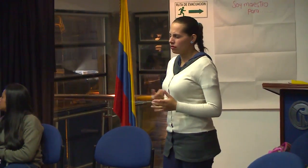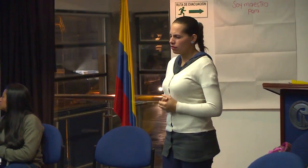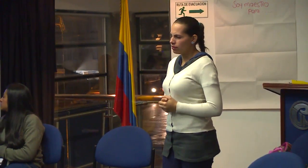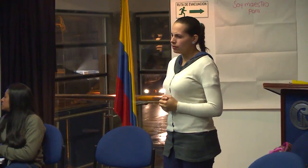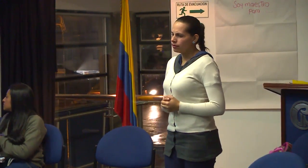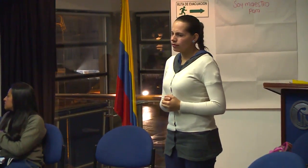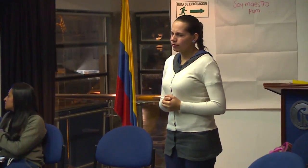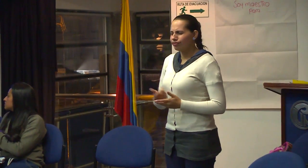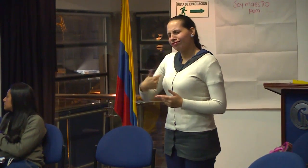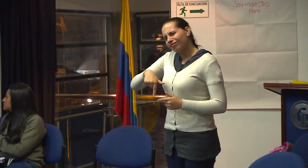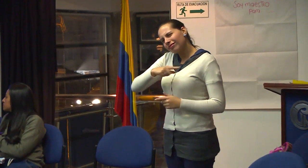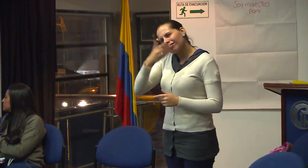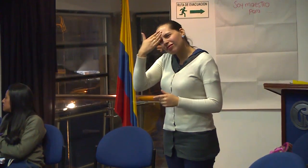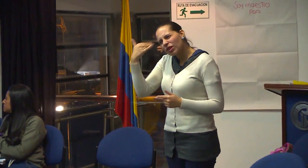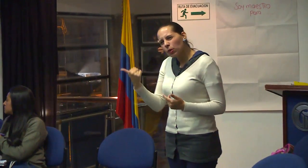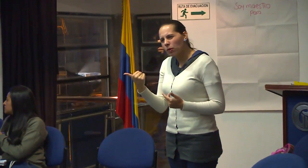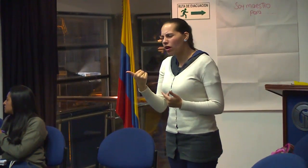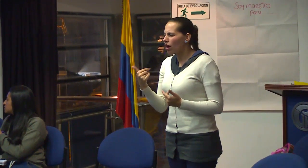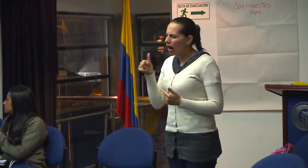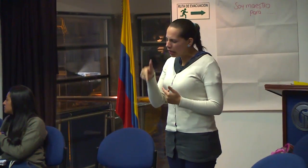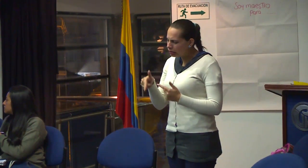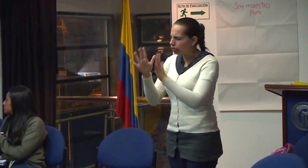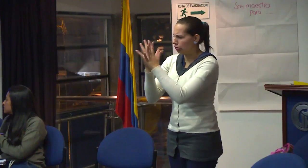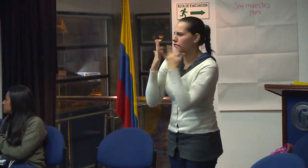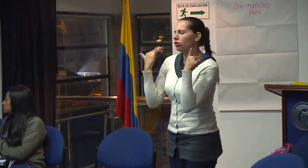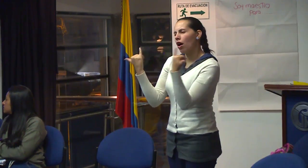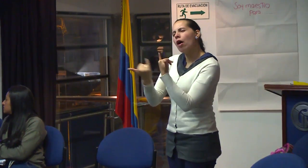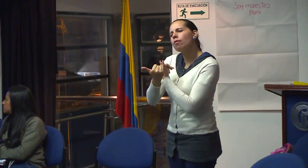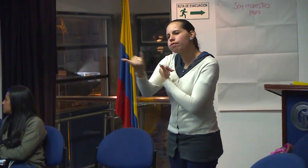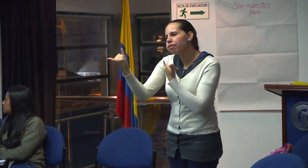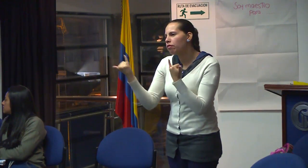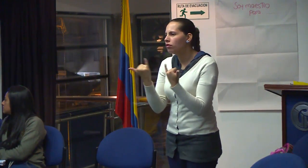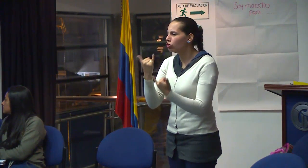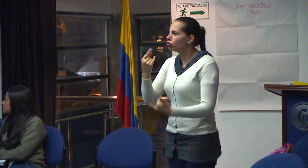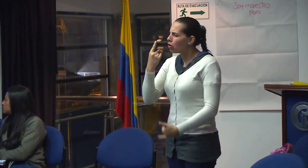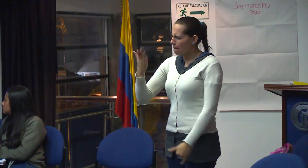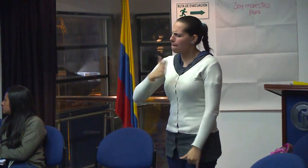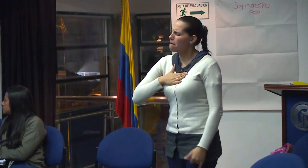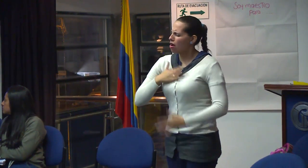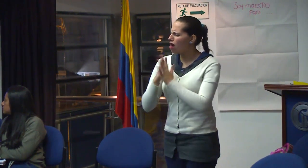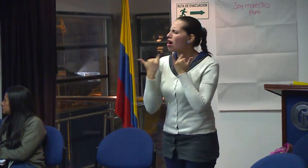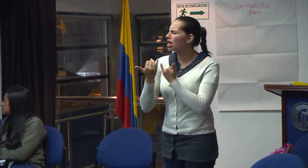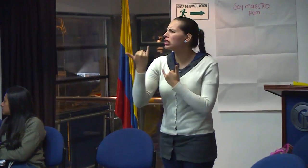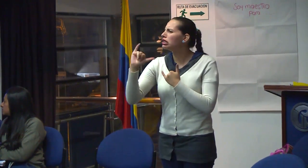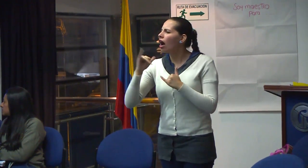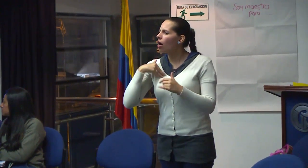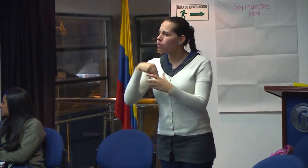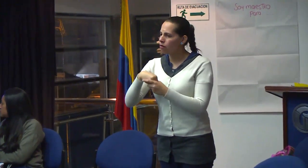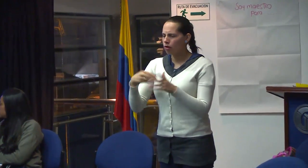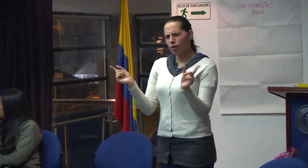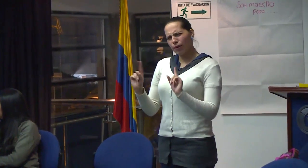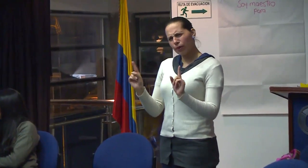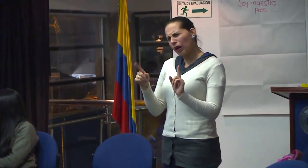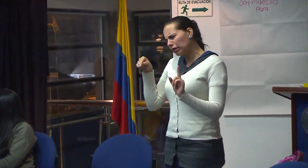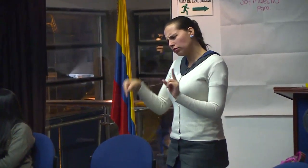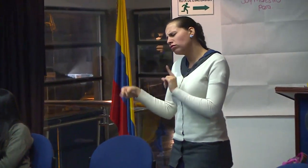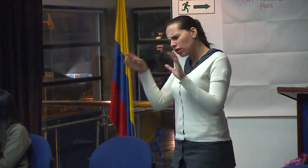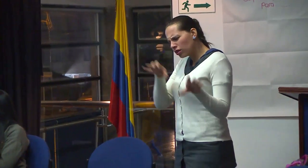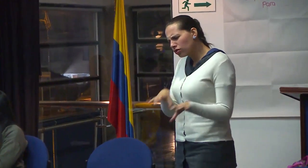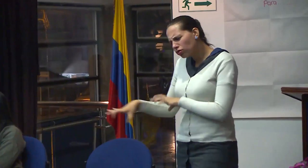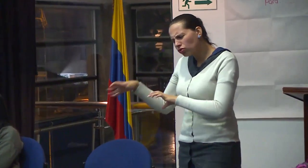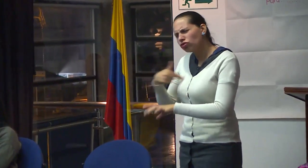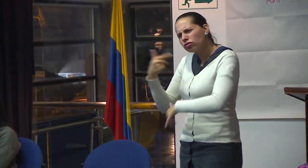Y se nos olvida que esa realidad no es solo mía. Esas acciones que yo realice en